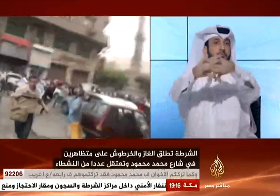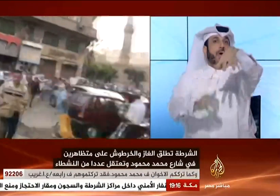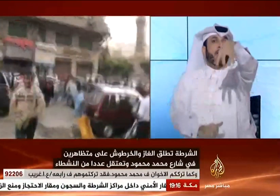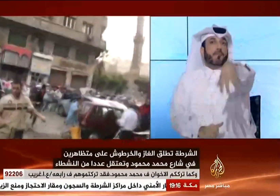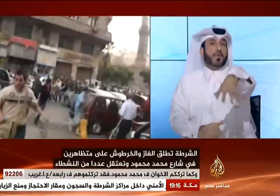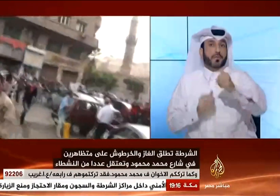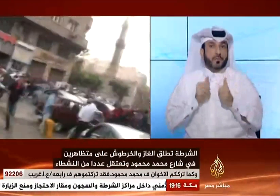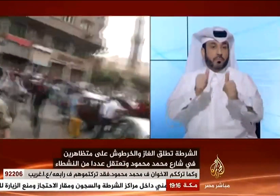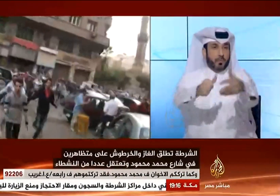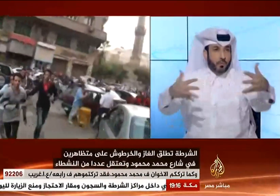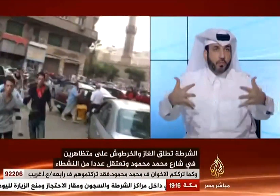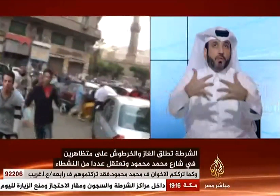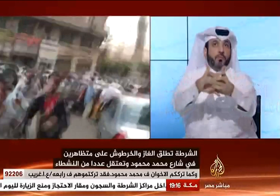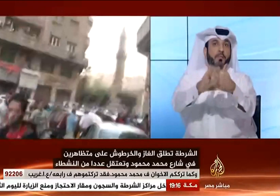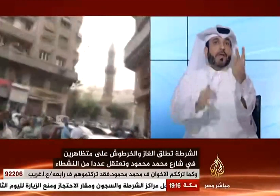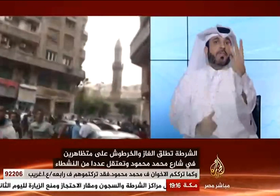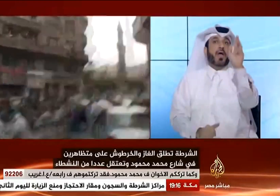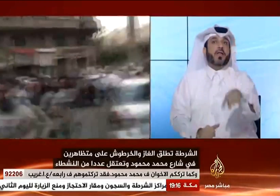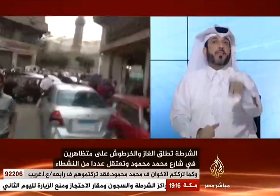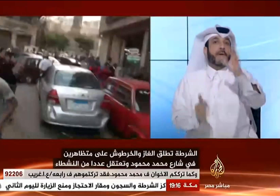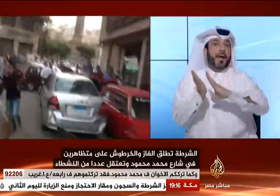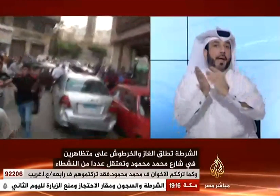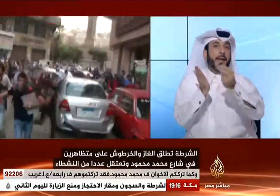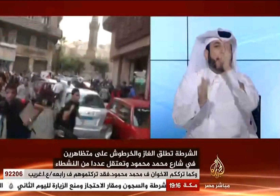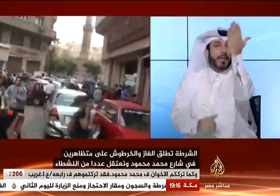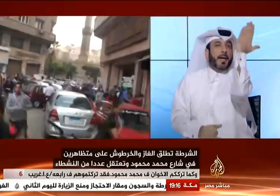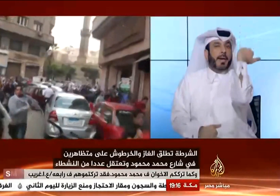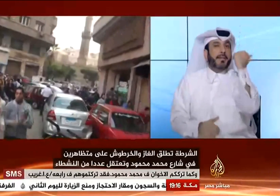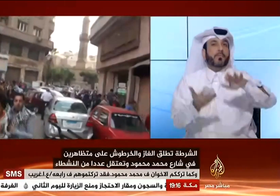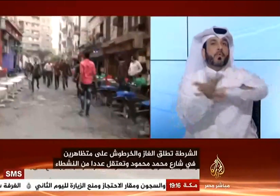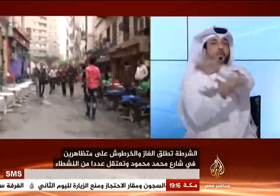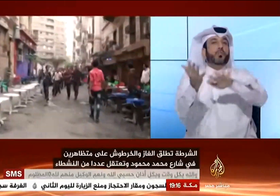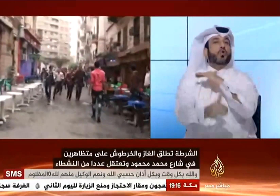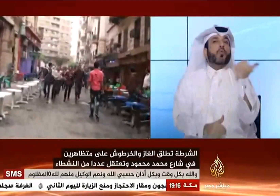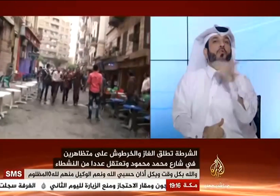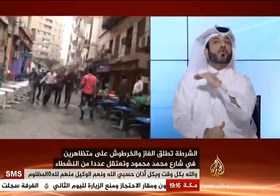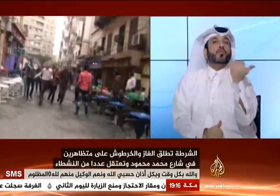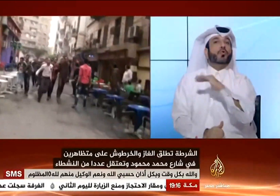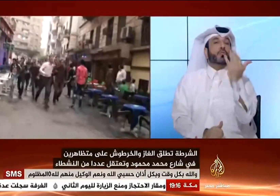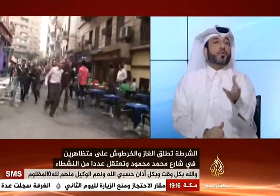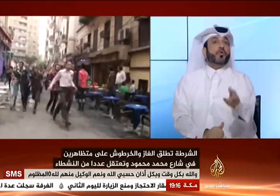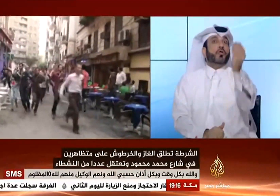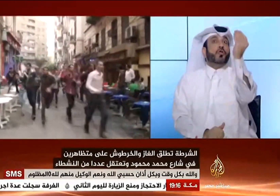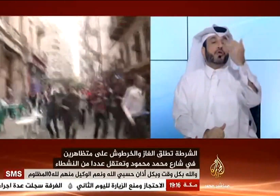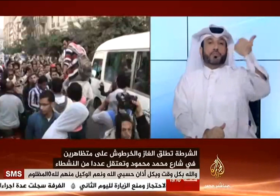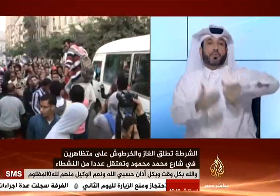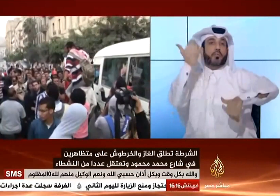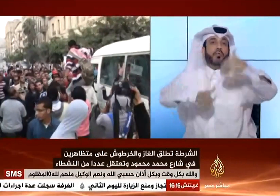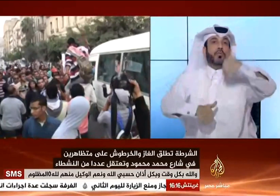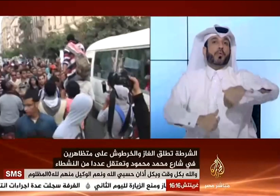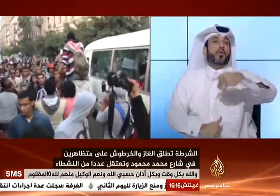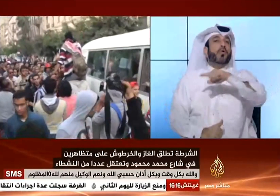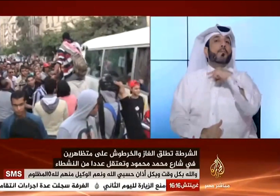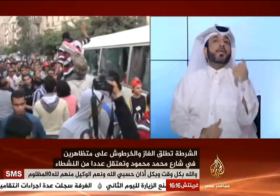قد نظموا تظاهره لاحياء الذكرى الثالثه لاحداث محمد محمود والتي راح ضحيتها عشرات القتلى ومئات